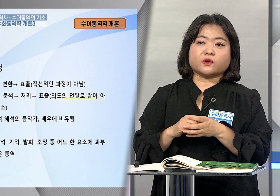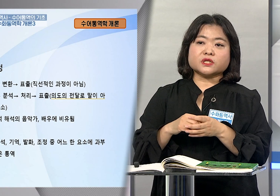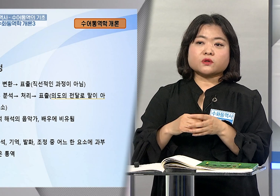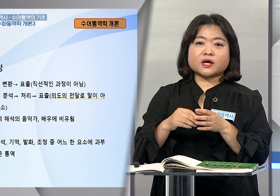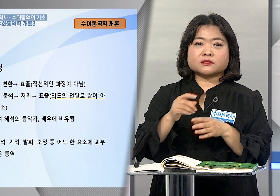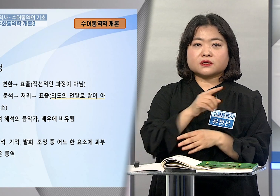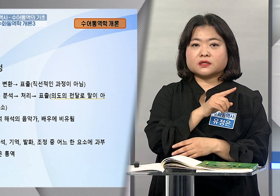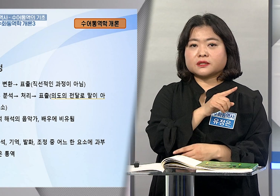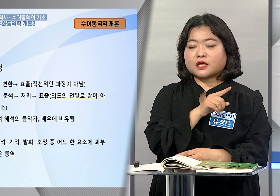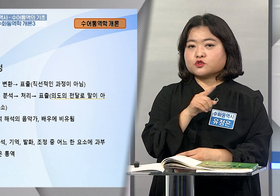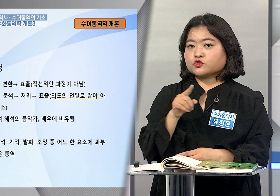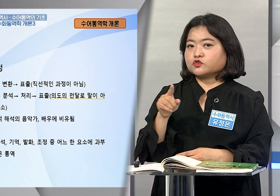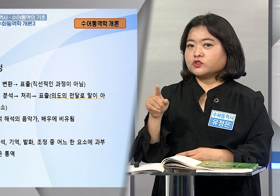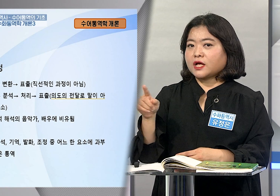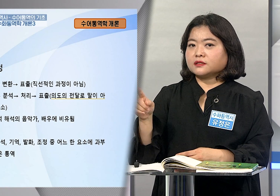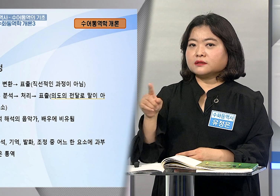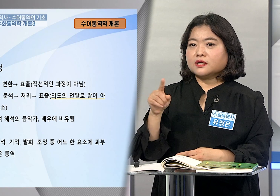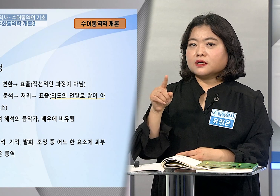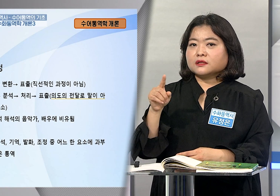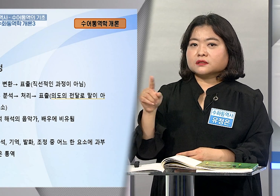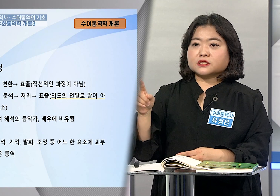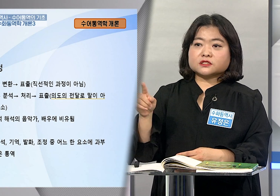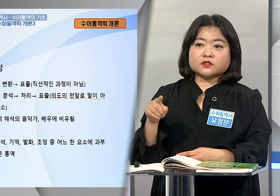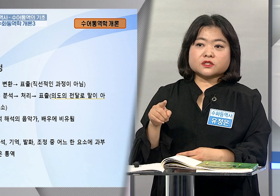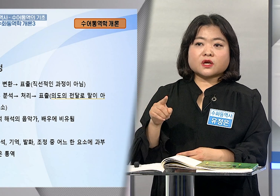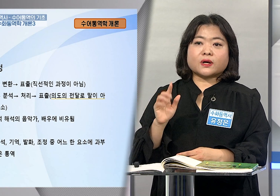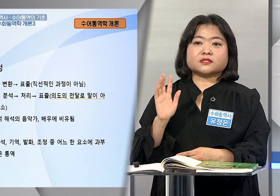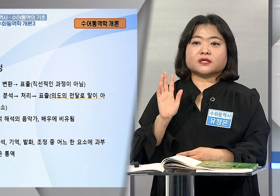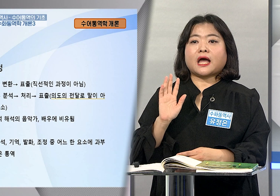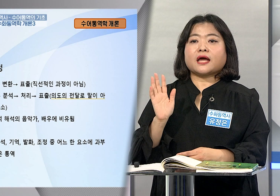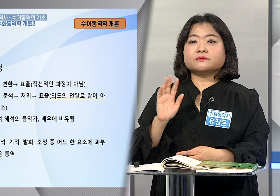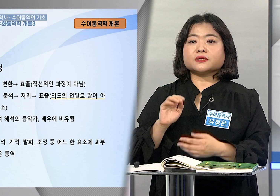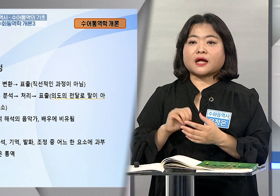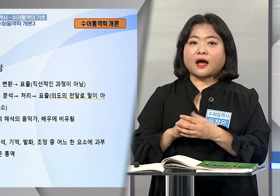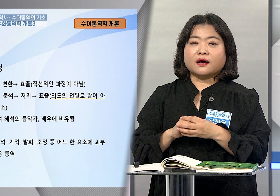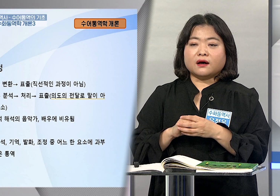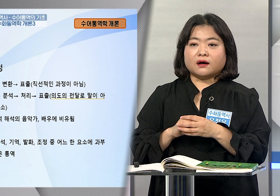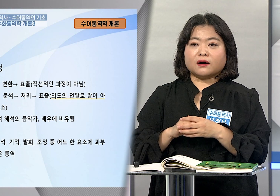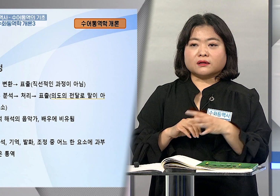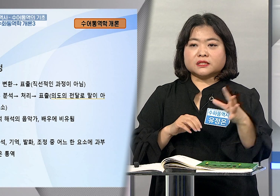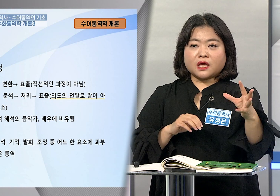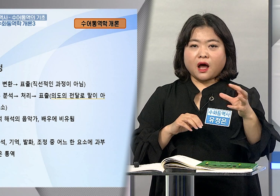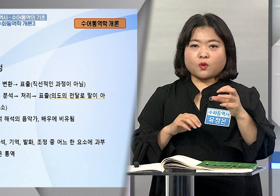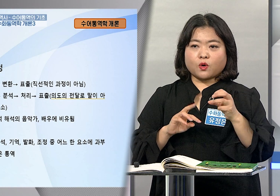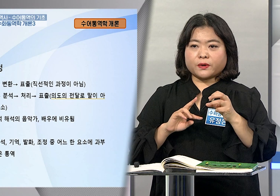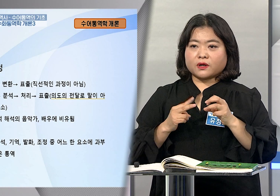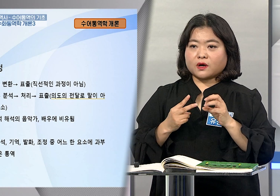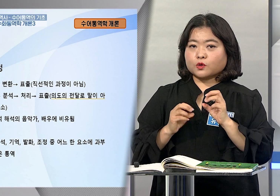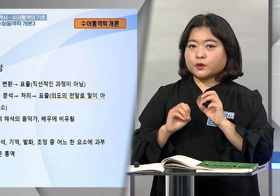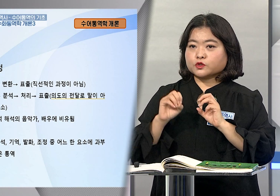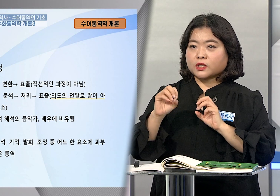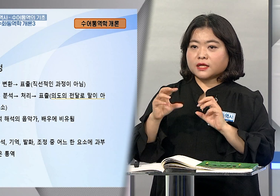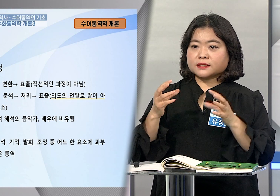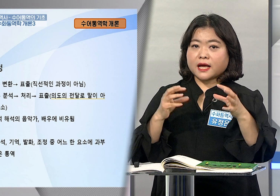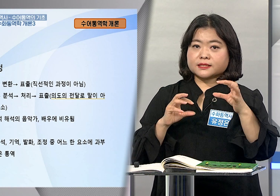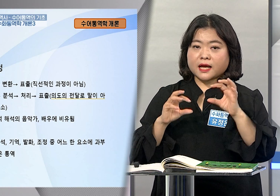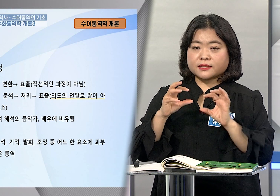이 과정이 단순한 직선적인 과정이 아닙니다. 이해하고 변환하고 표출하는